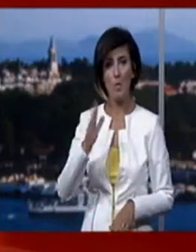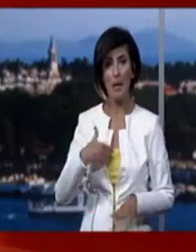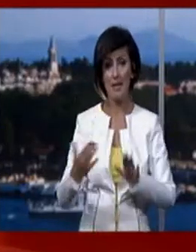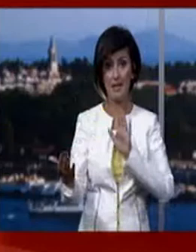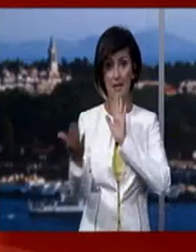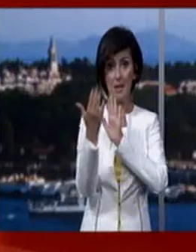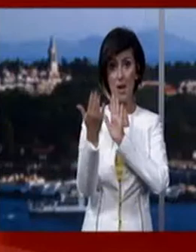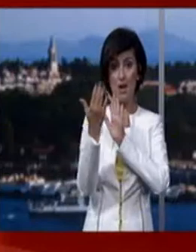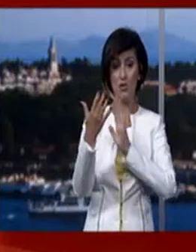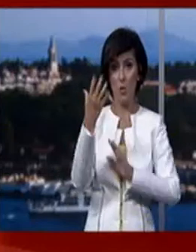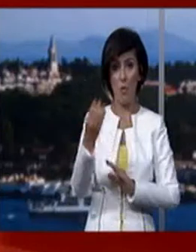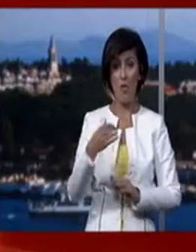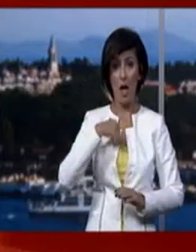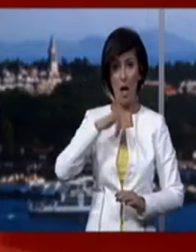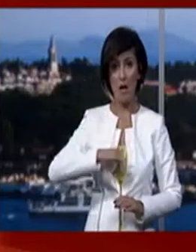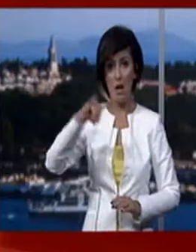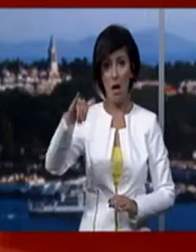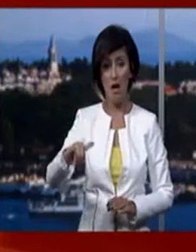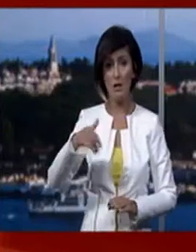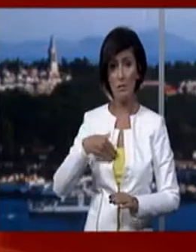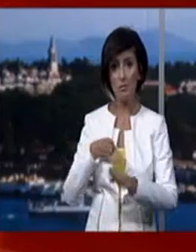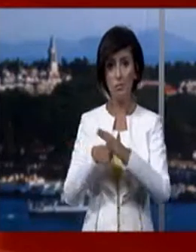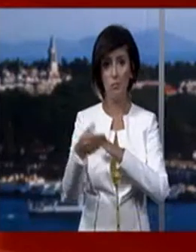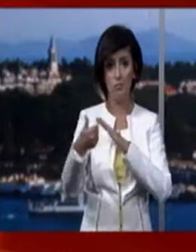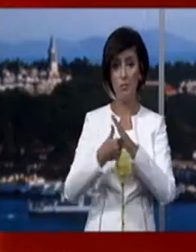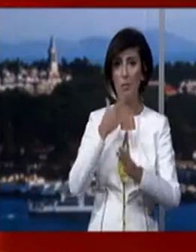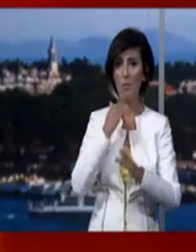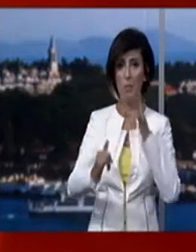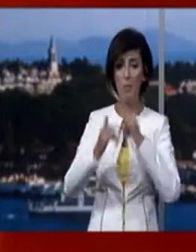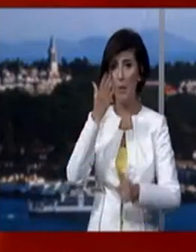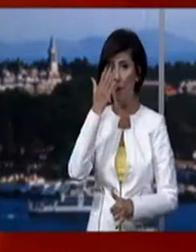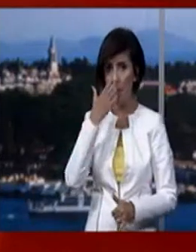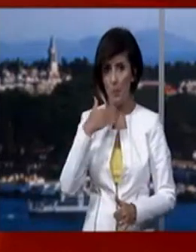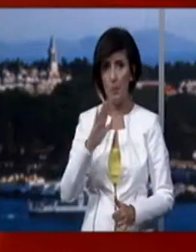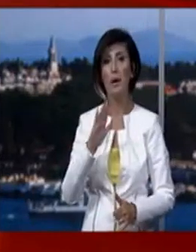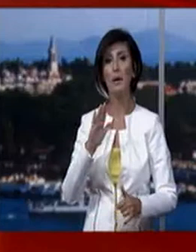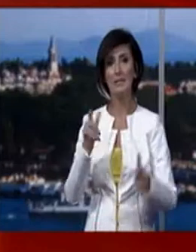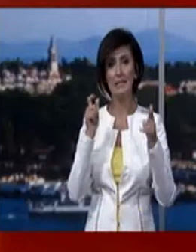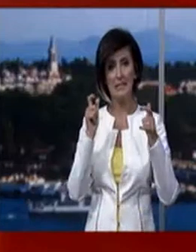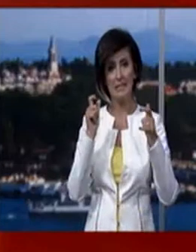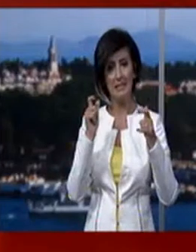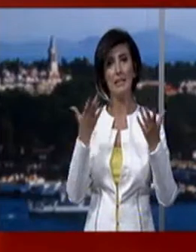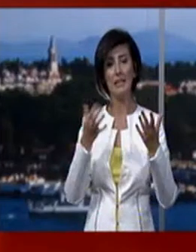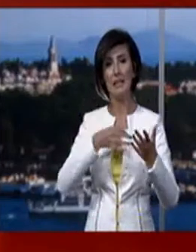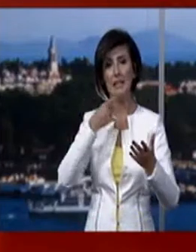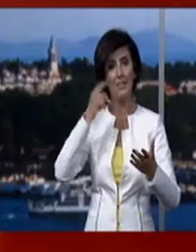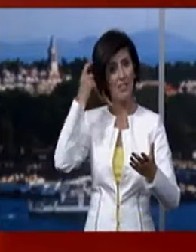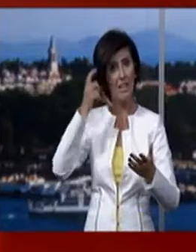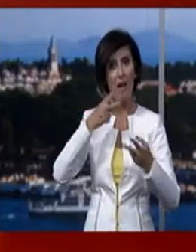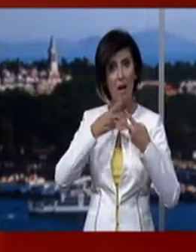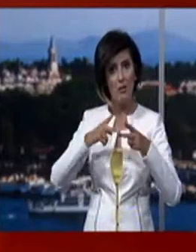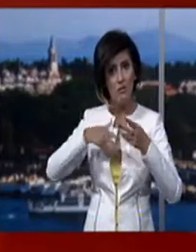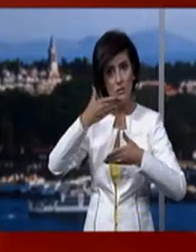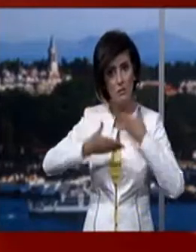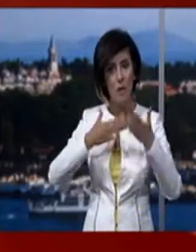olarak haklarımızı ihlal etmeden ve hakarete varmadan görüşlerimizi ifade etmenin bizim için